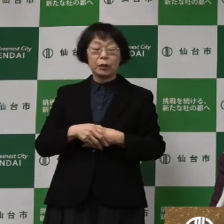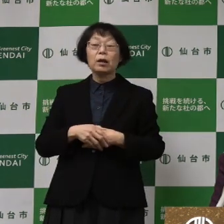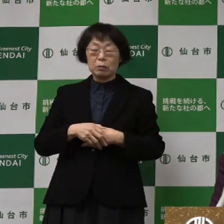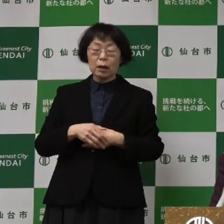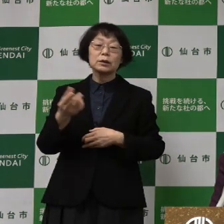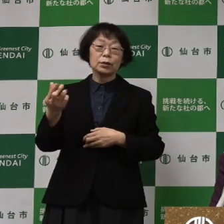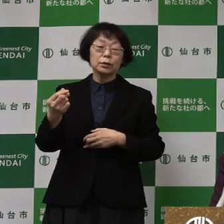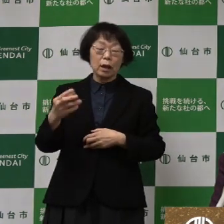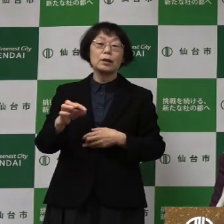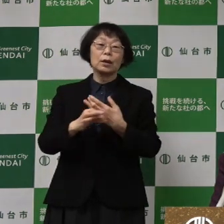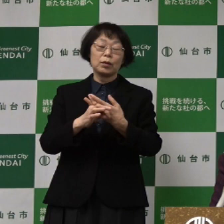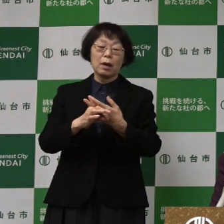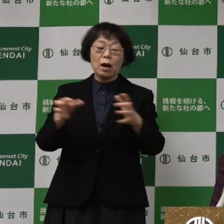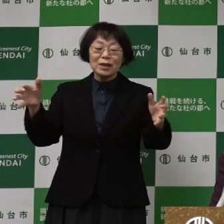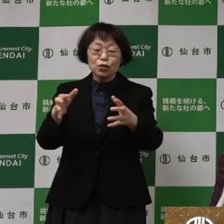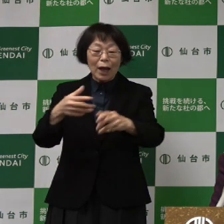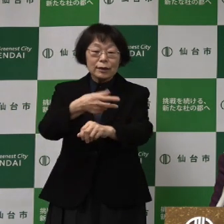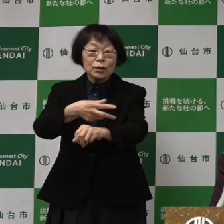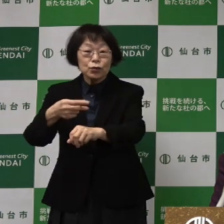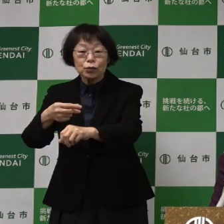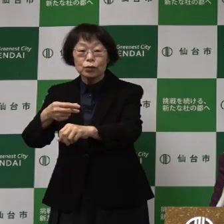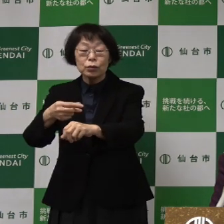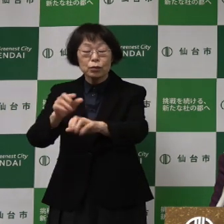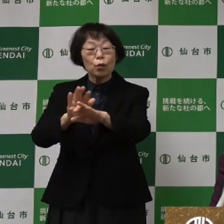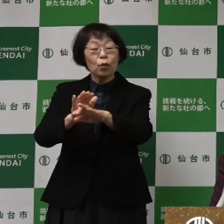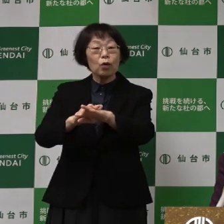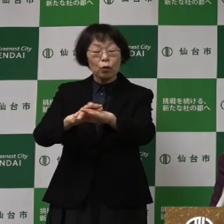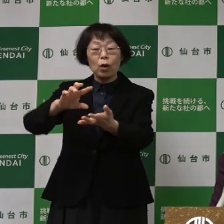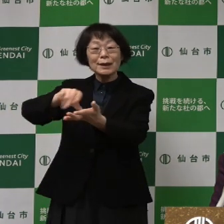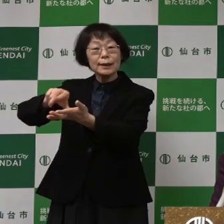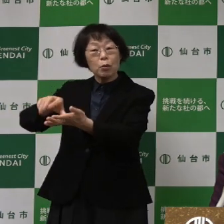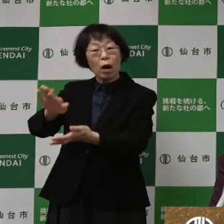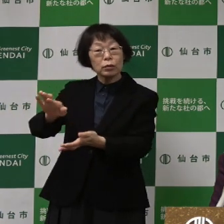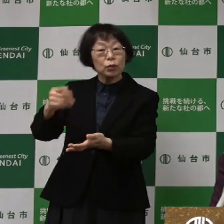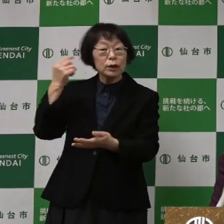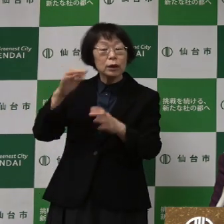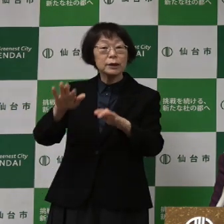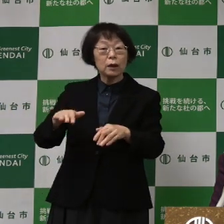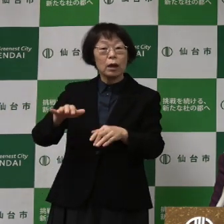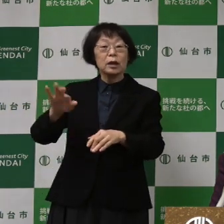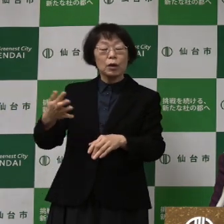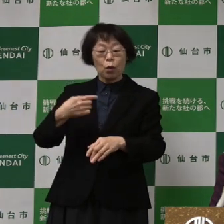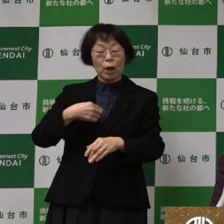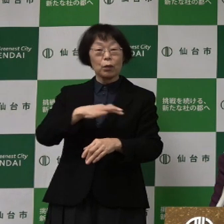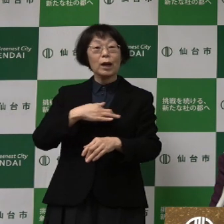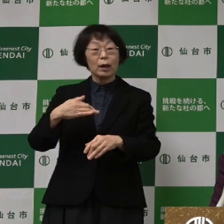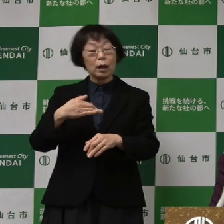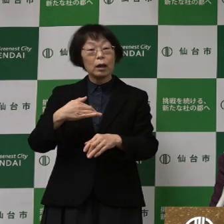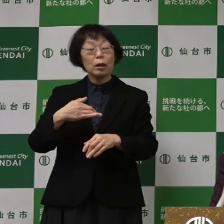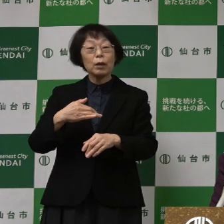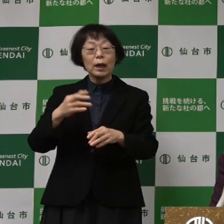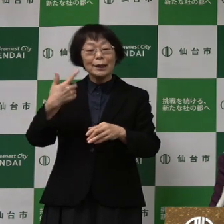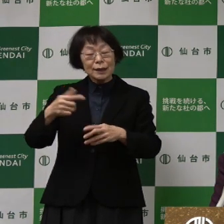そういう手法を取っている自治体もあるとは聞いているんですけど、我々としてはその、 かかりつけの、小児科のさん